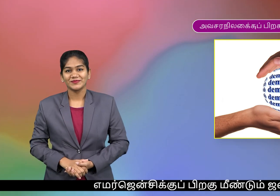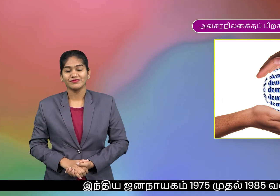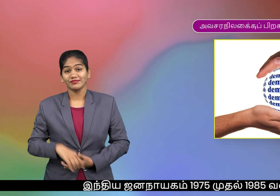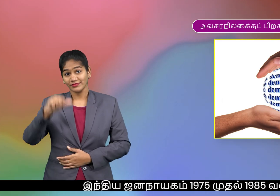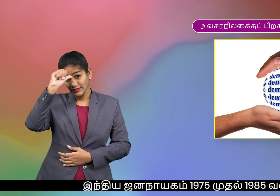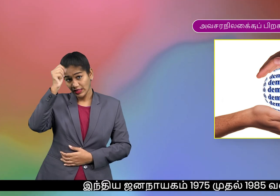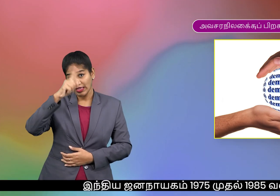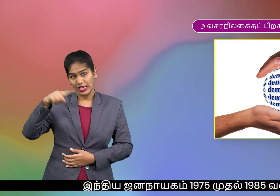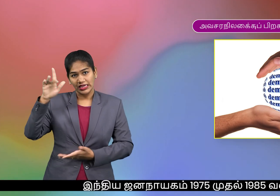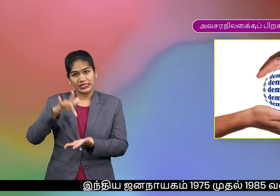இந்திய ஜனநாயகம்